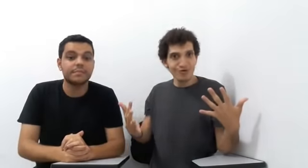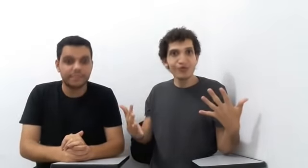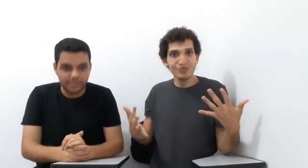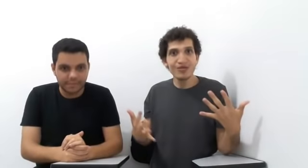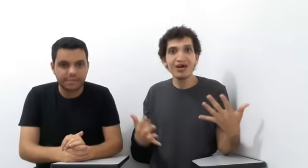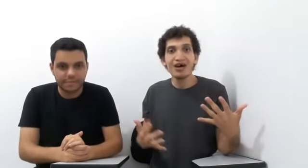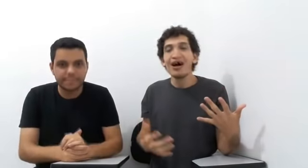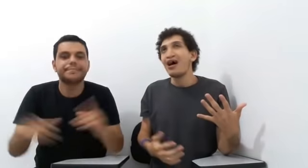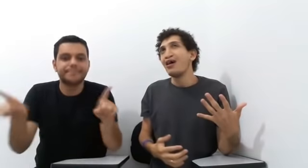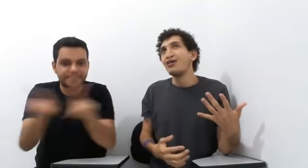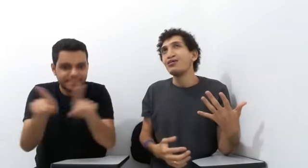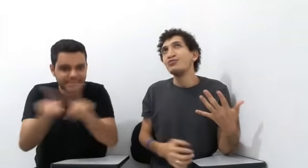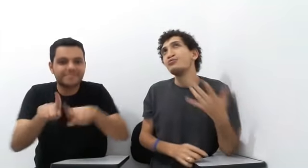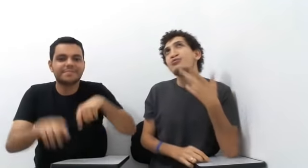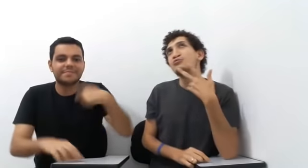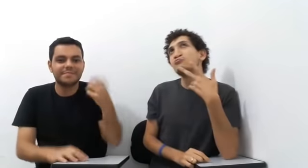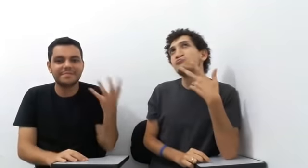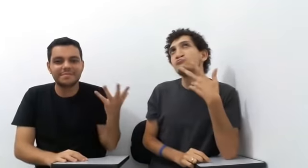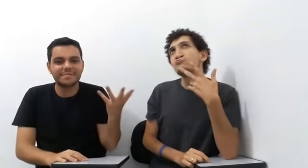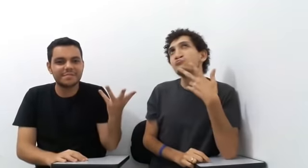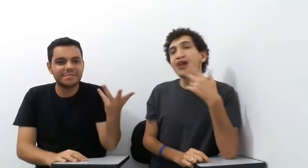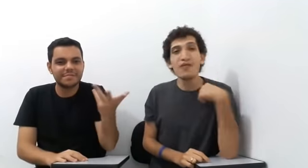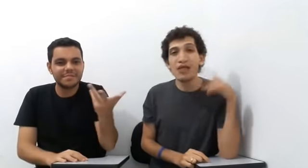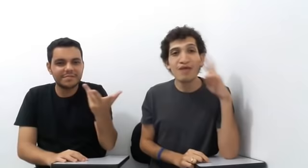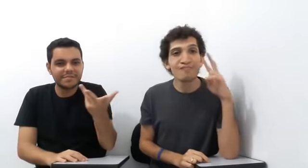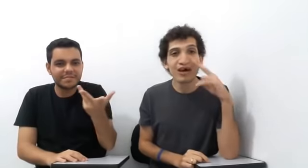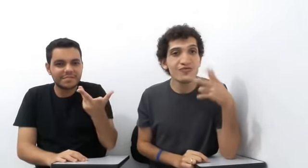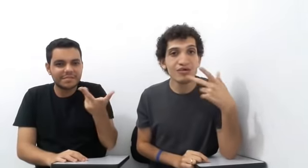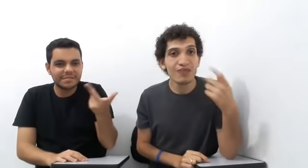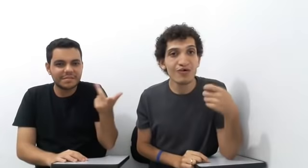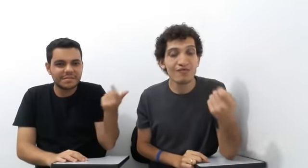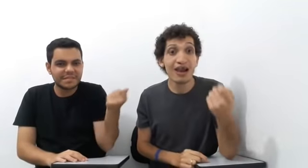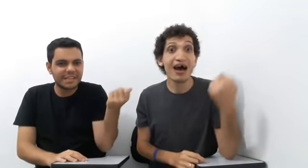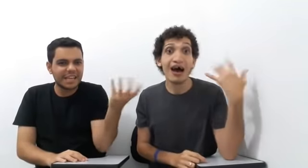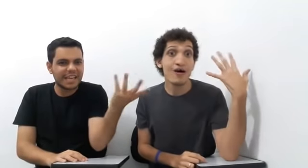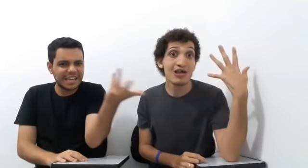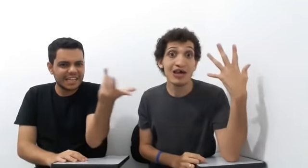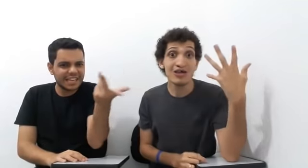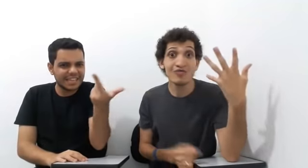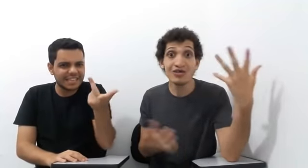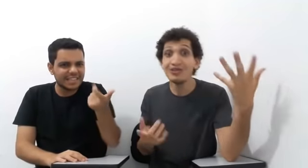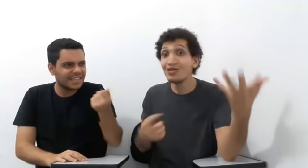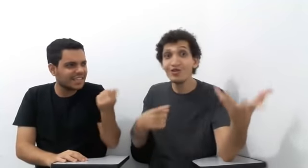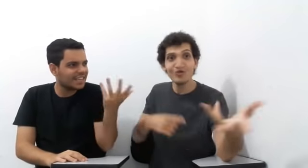maravilhoso, né? Eu nem lembro mais. Ele fala, é isso.